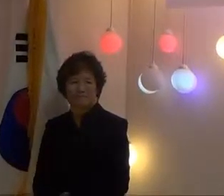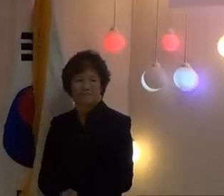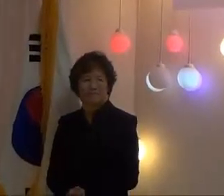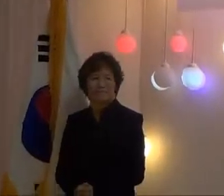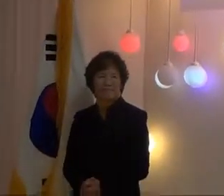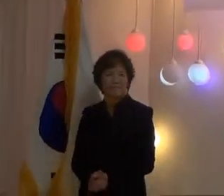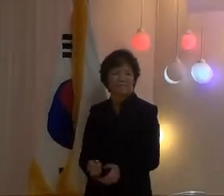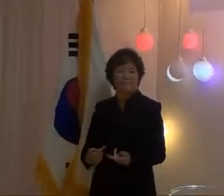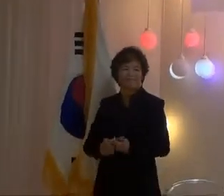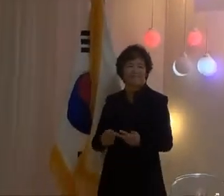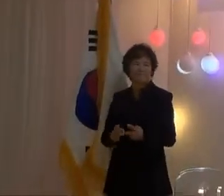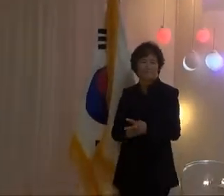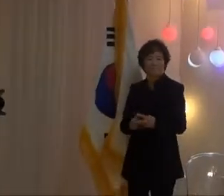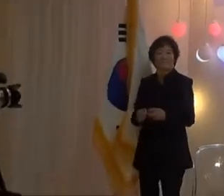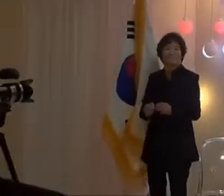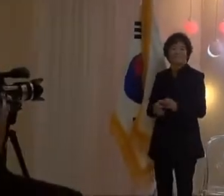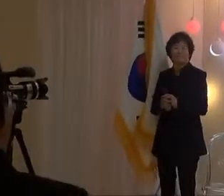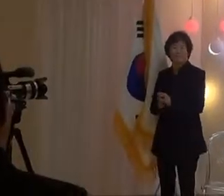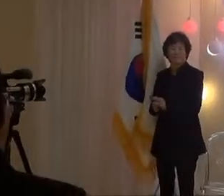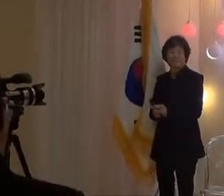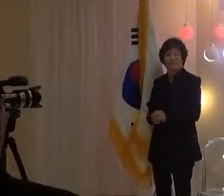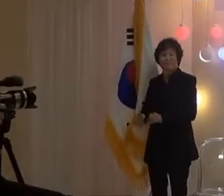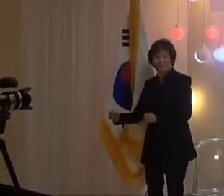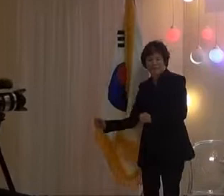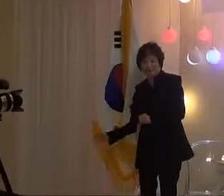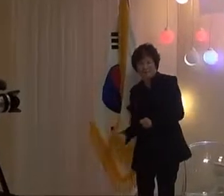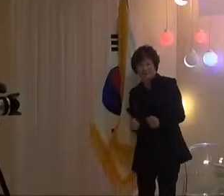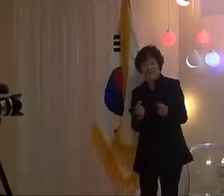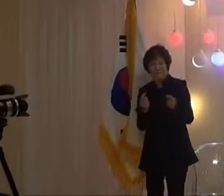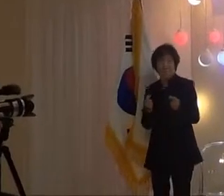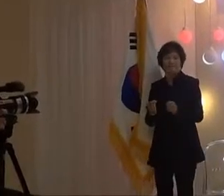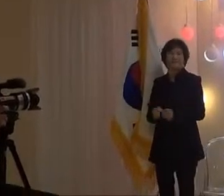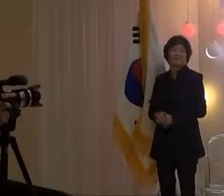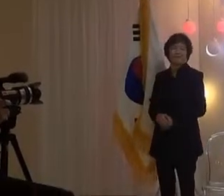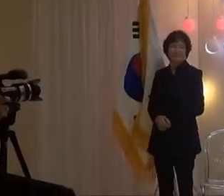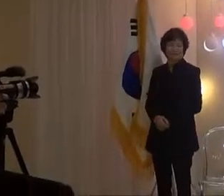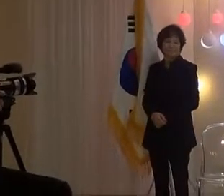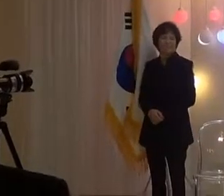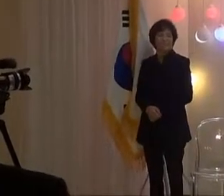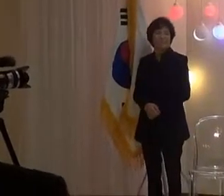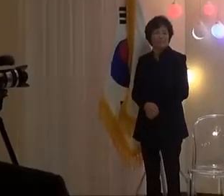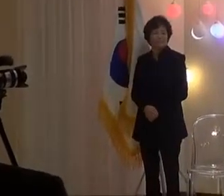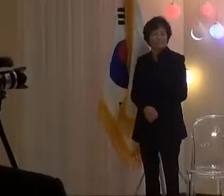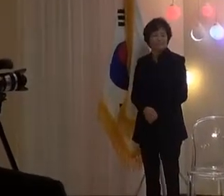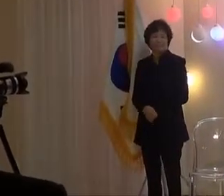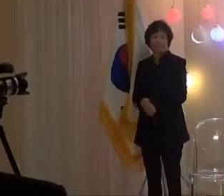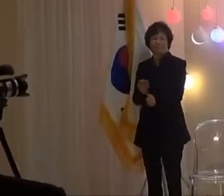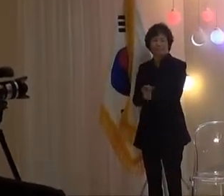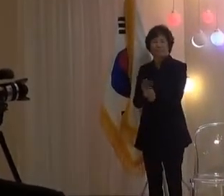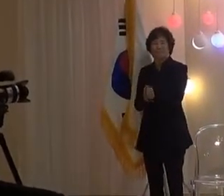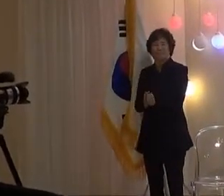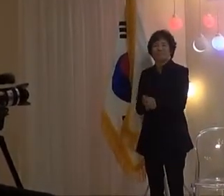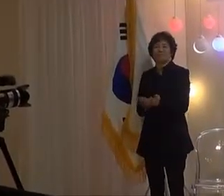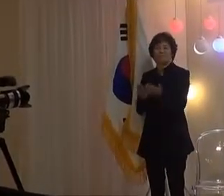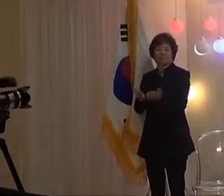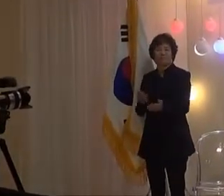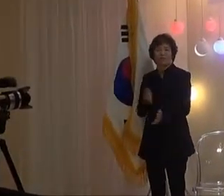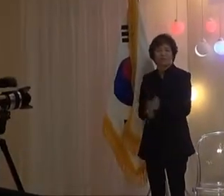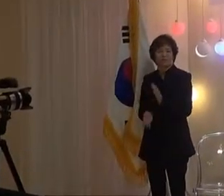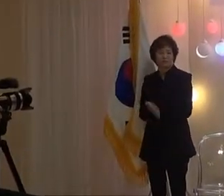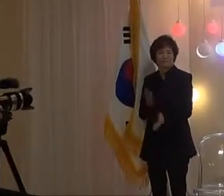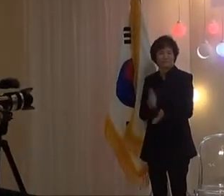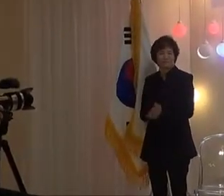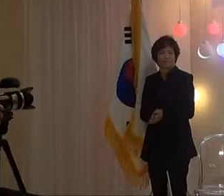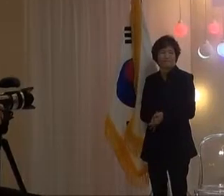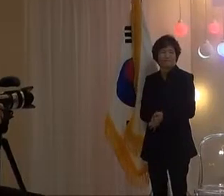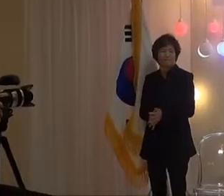대인 때 같이 치는 거고요. 뭐 제가 뭐 고주명 뭐 간판하는데 뭐 이런 거 도움 주고 그런 것도 없습니다. 그런 거고요. 이